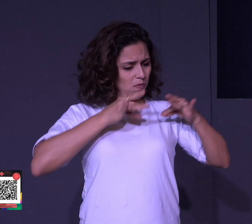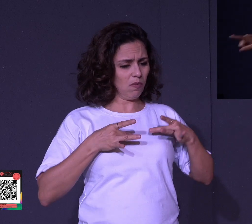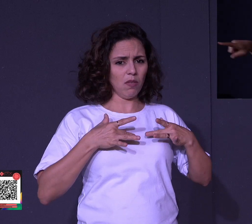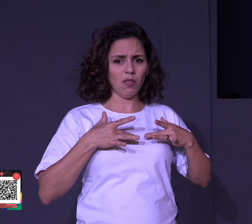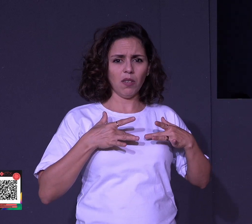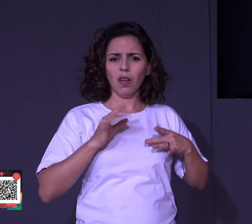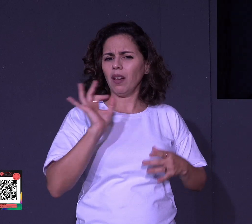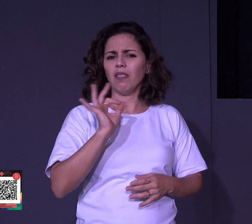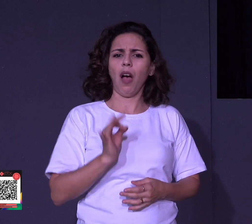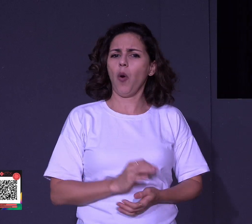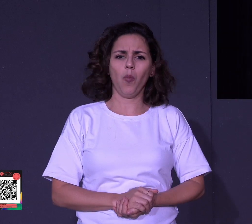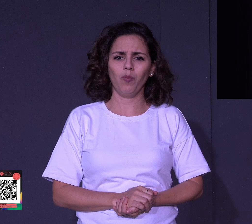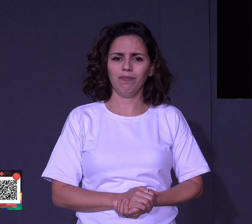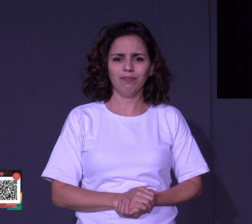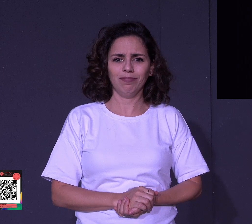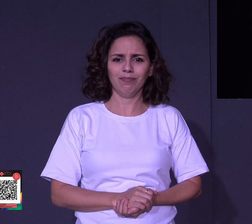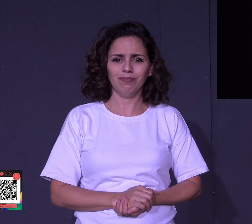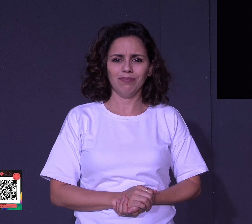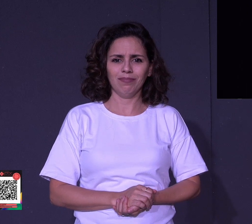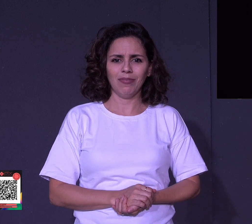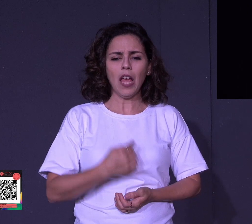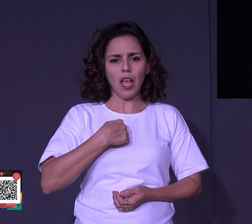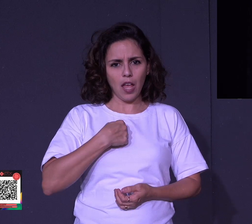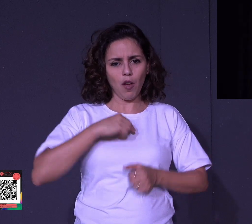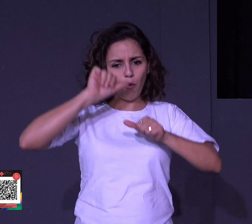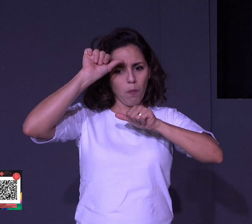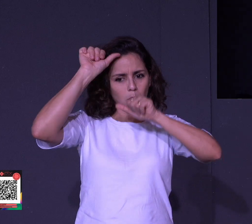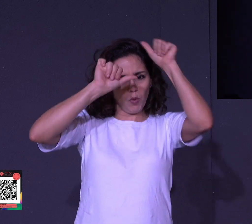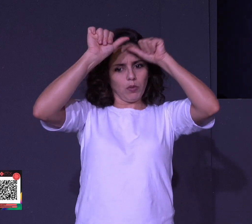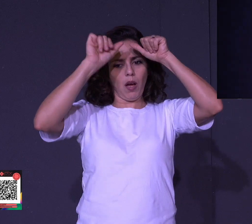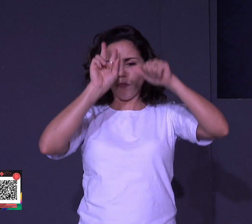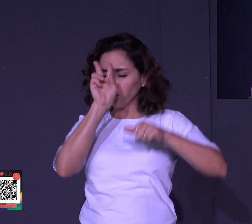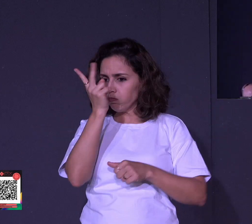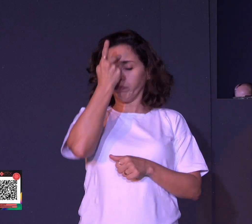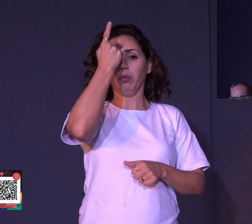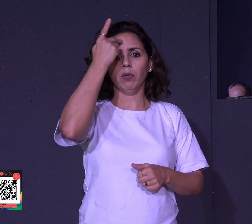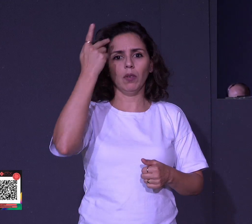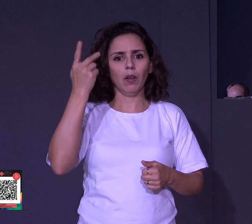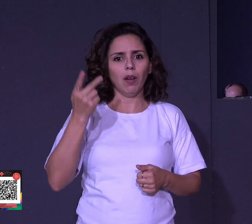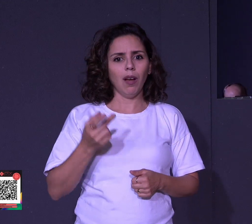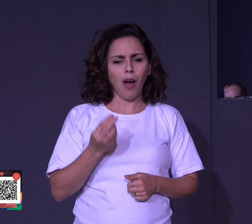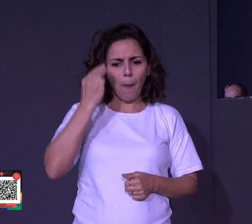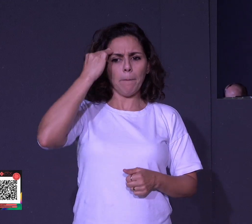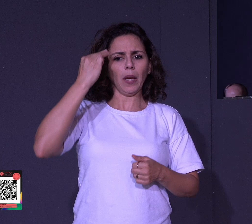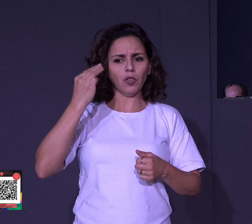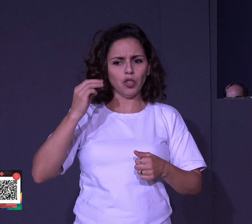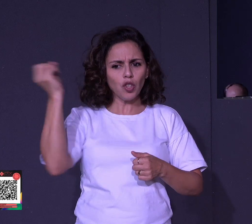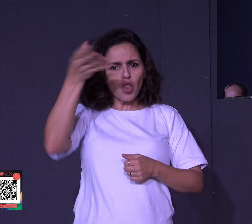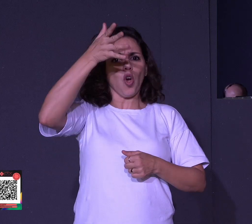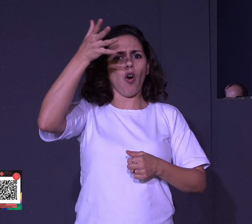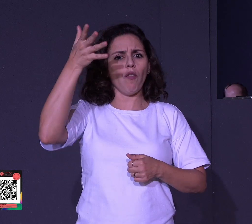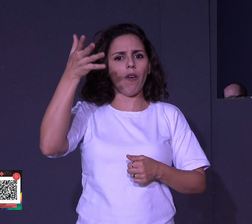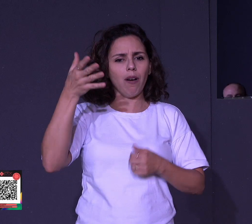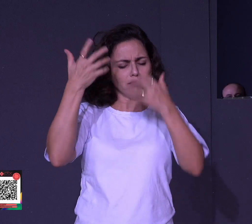renovada, você não experimenta a vontade de Deus. Porque é somente pelo processo da renovação da mente, que ele fala em Romanos 12, 2, que